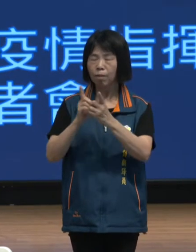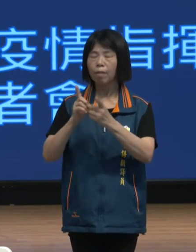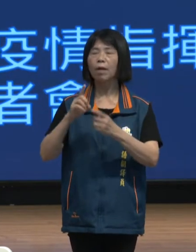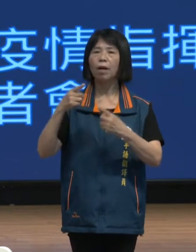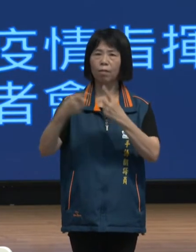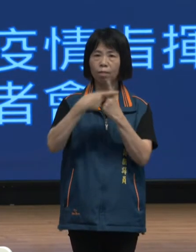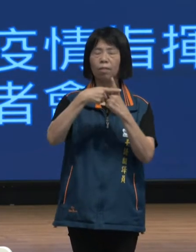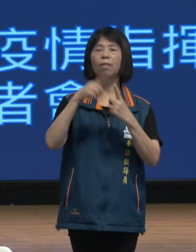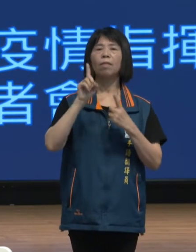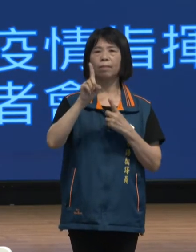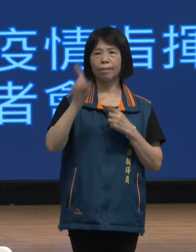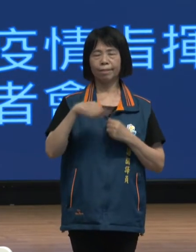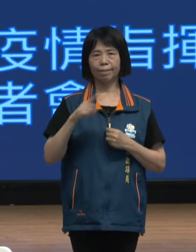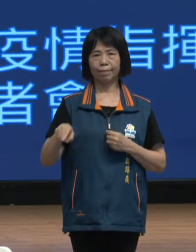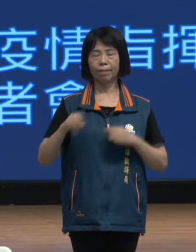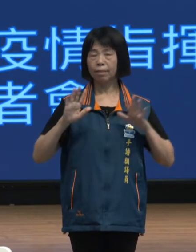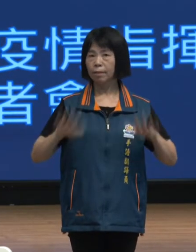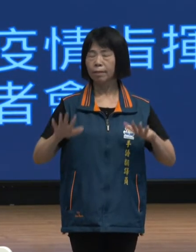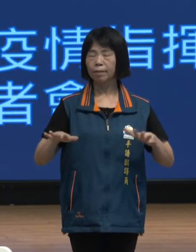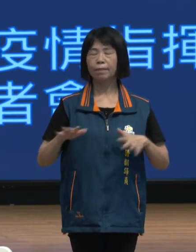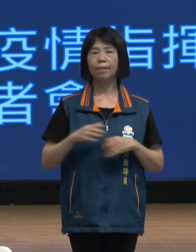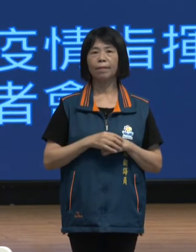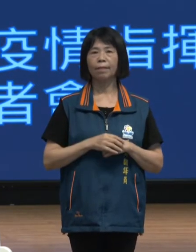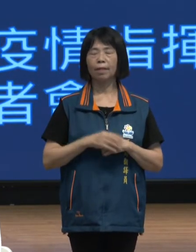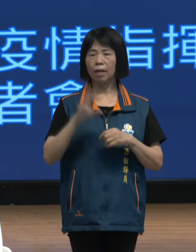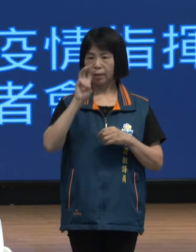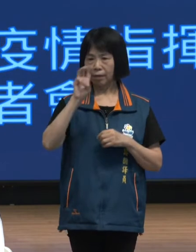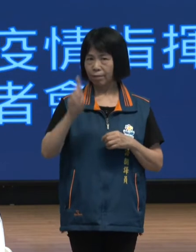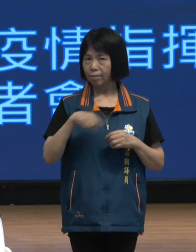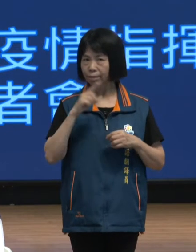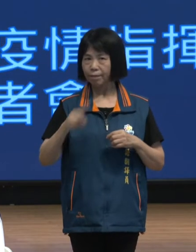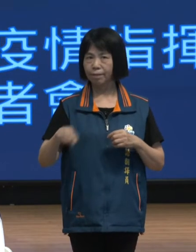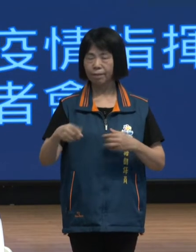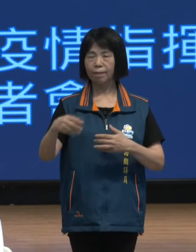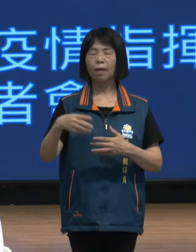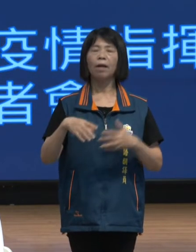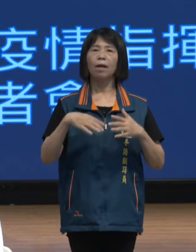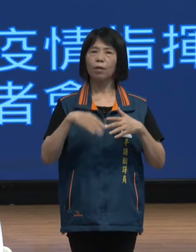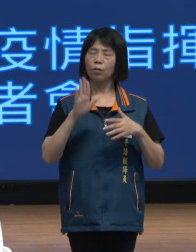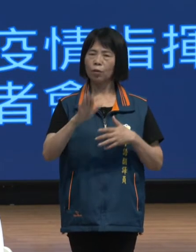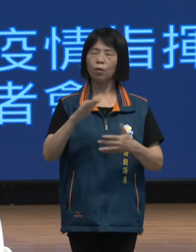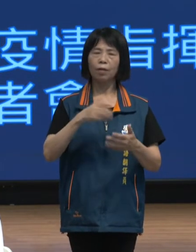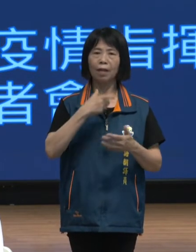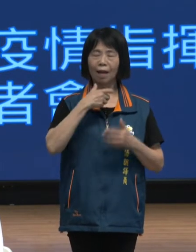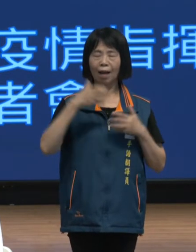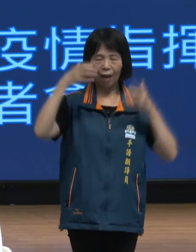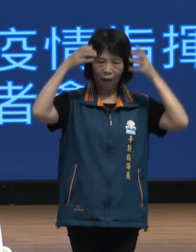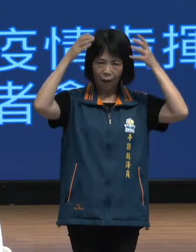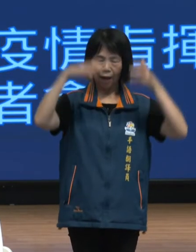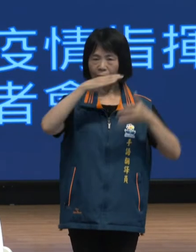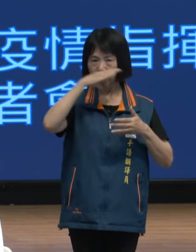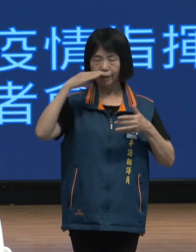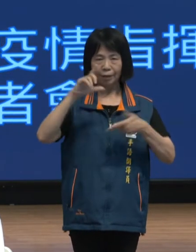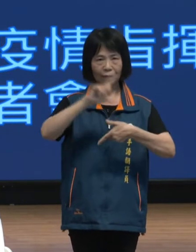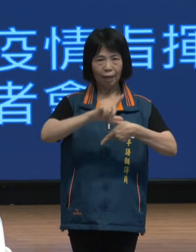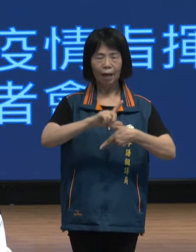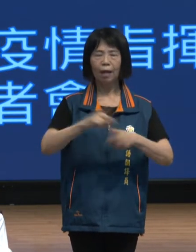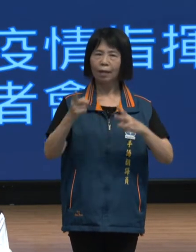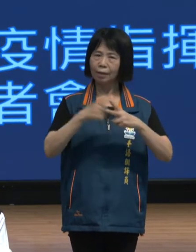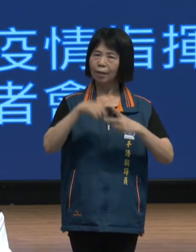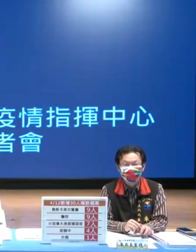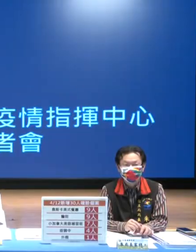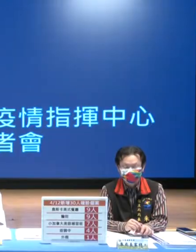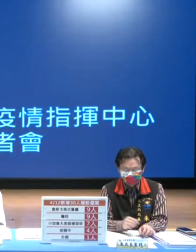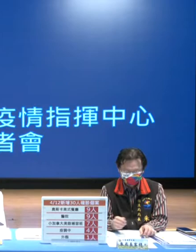1人，所以在这里整个30个人分析里面，就有奥斯卡以及医院、小加拿大，还有在医疗中以及外县